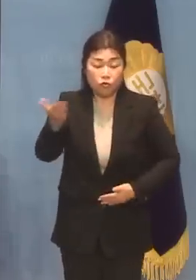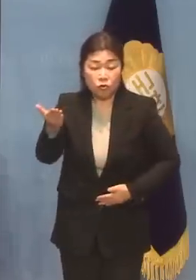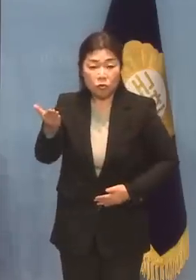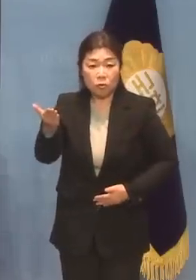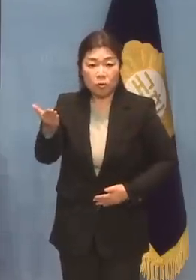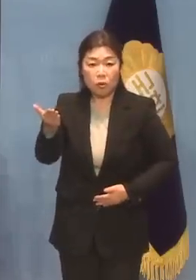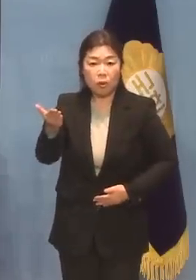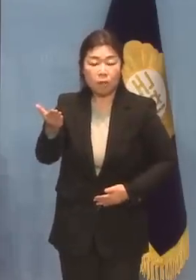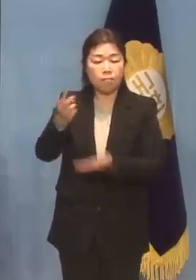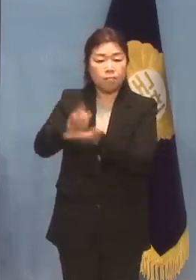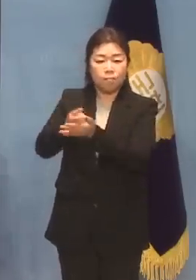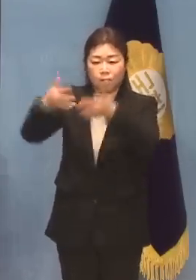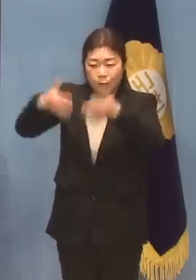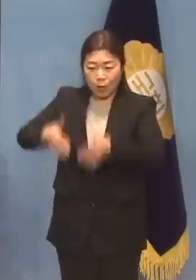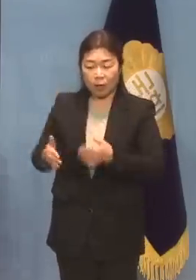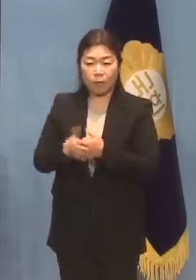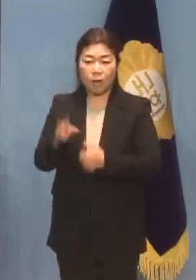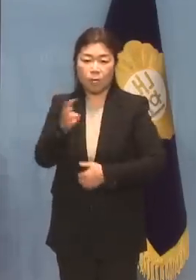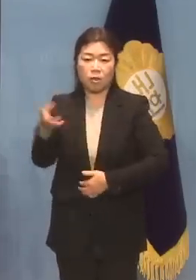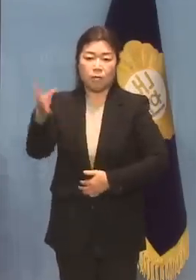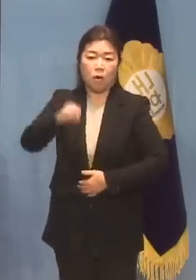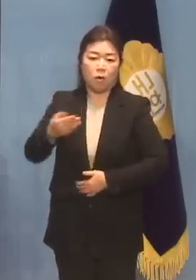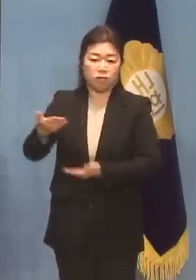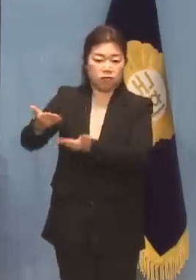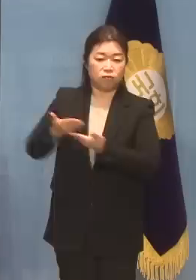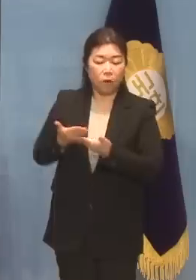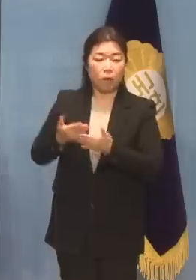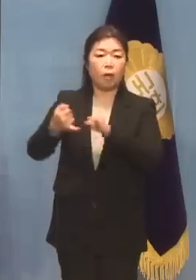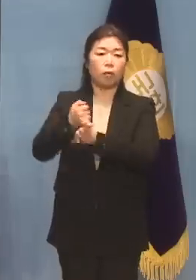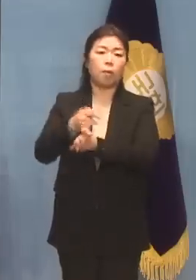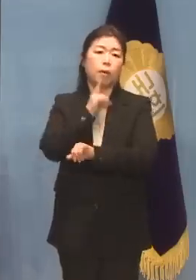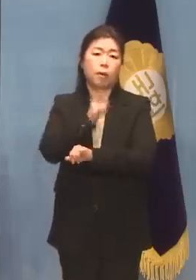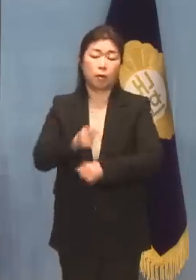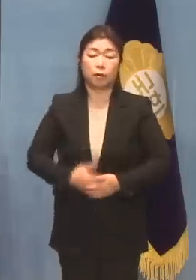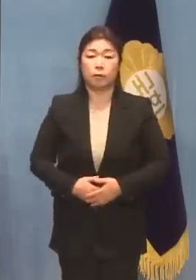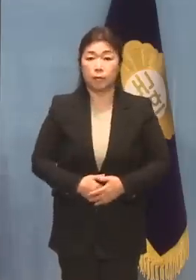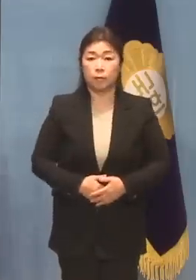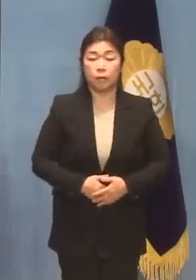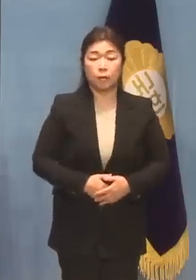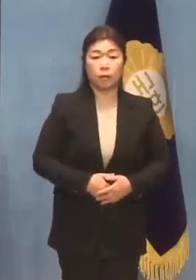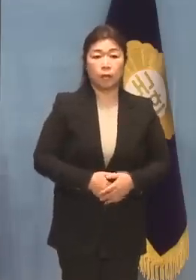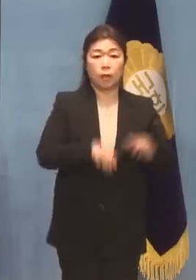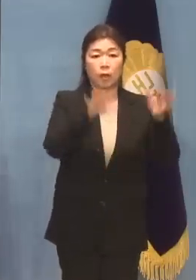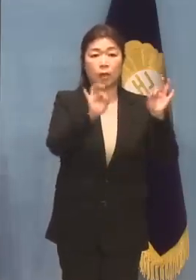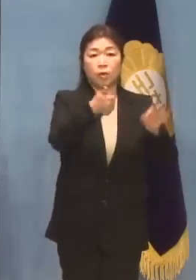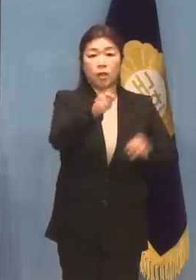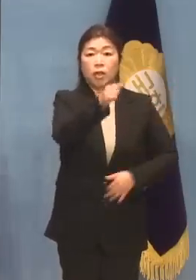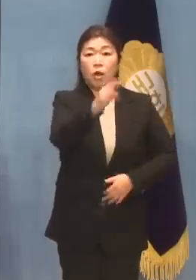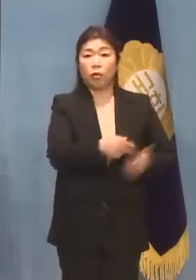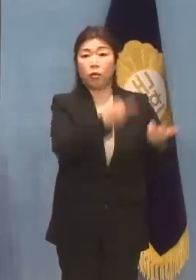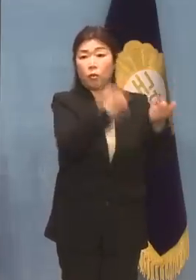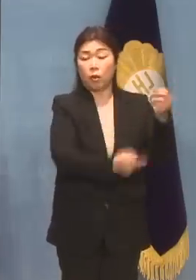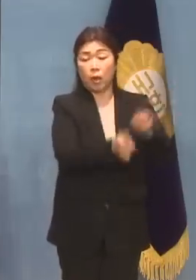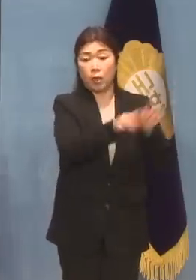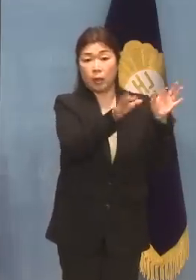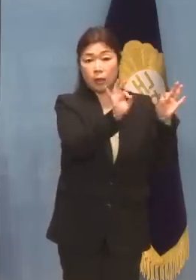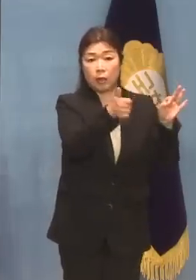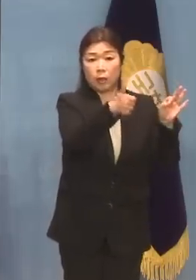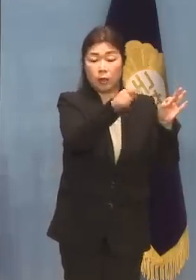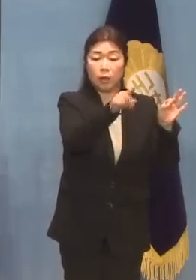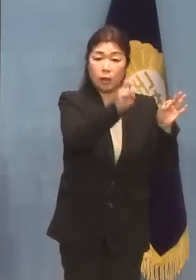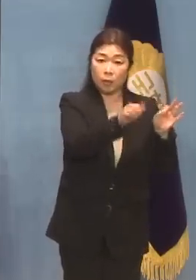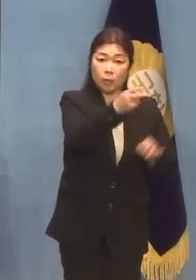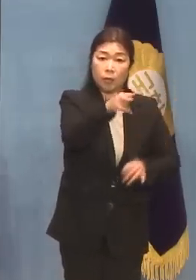30억 원을 지급받기로 약속했다는 것이었습니다. 동생 김사면 씨는 역시 경찰 조사에서